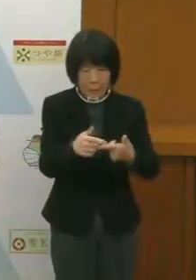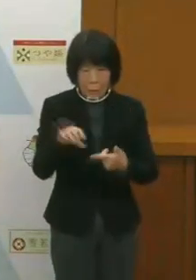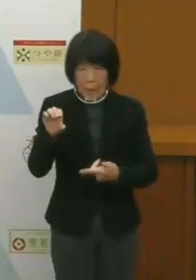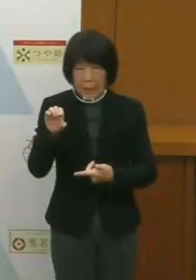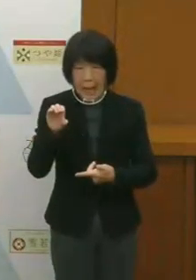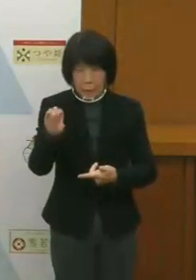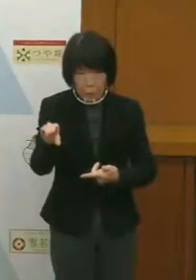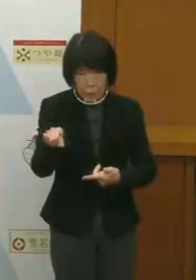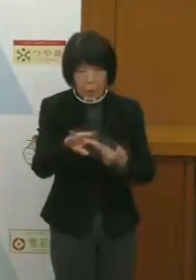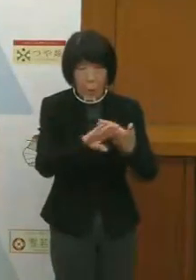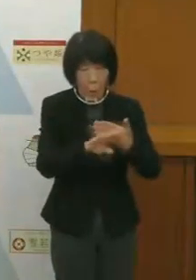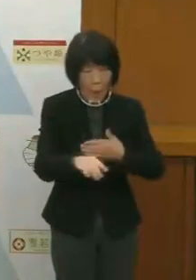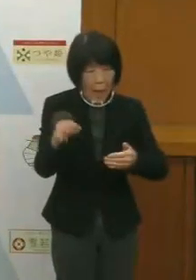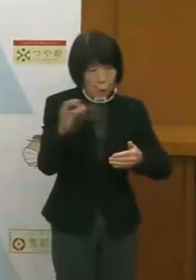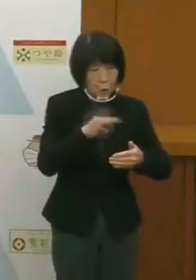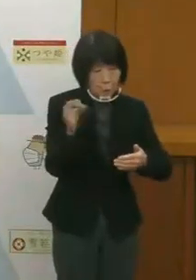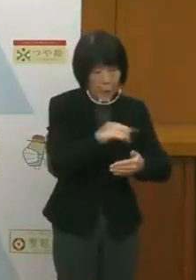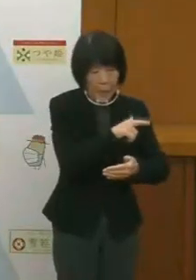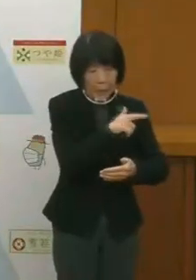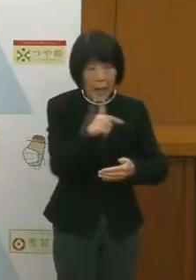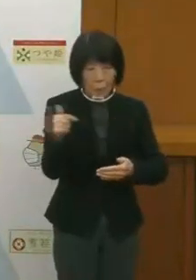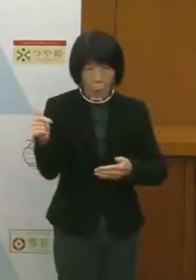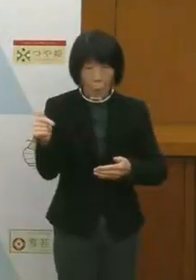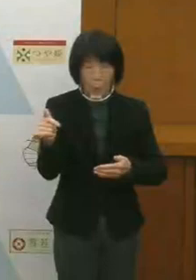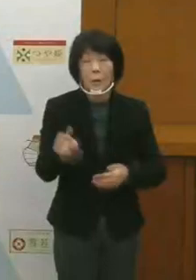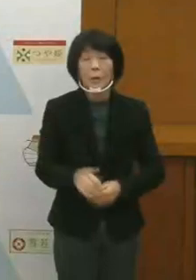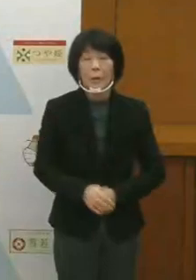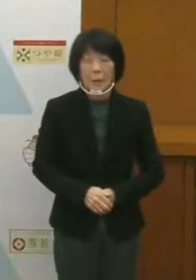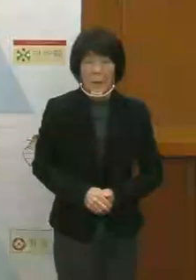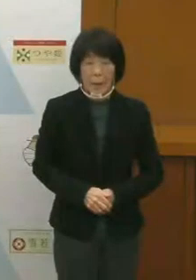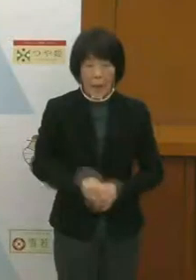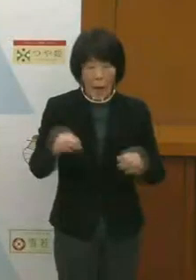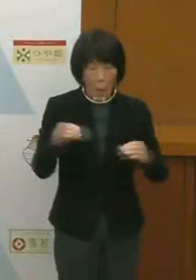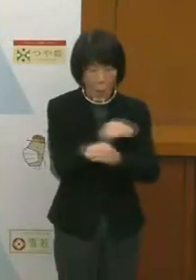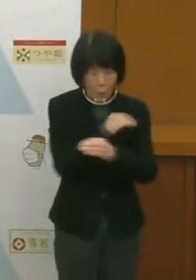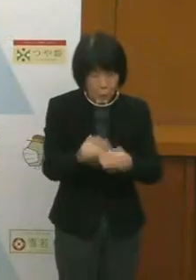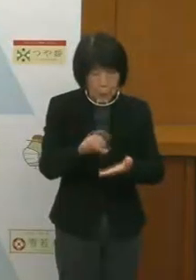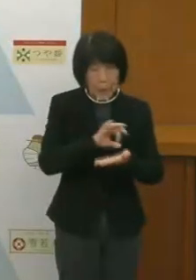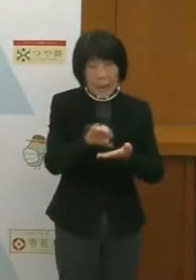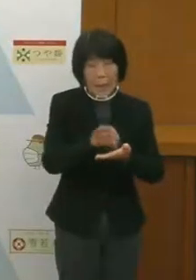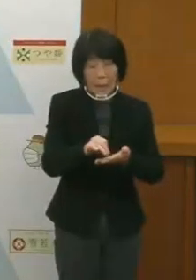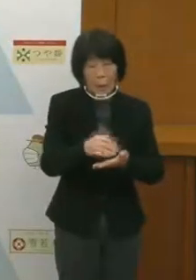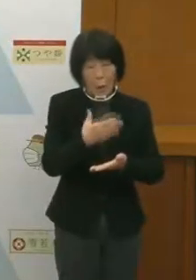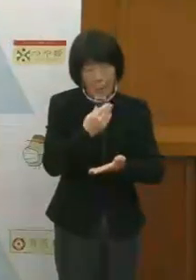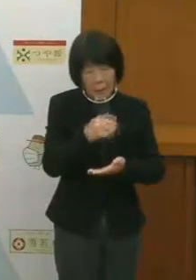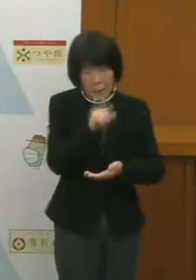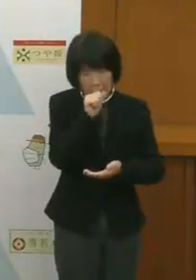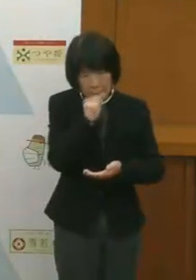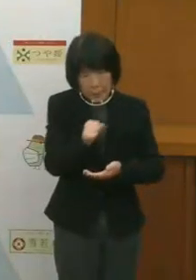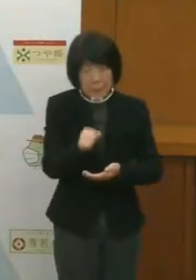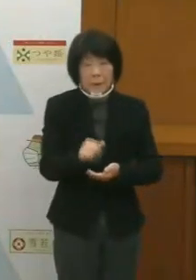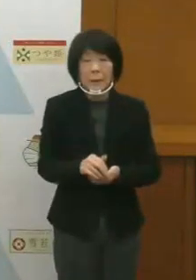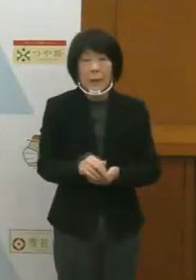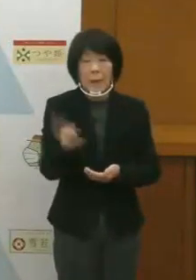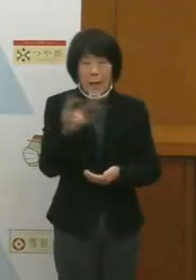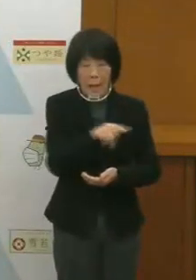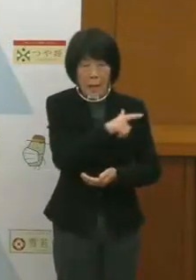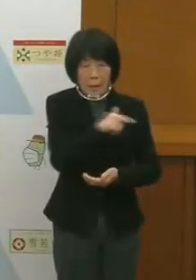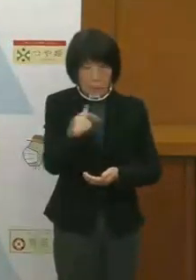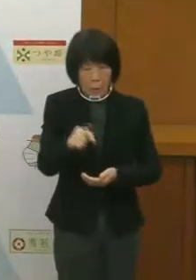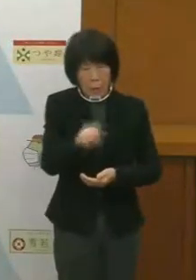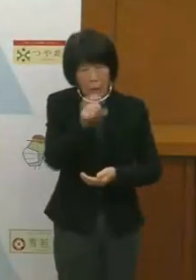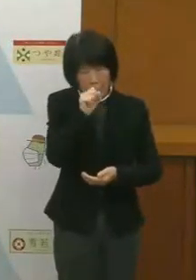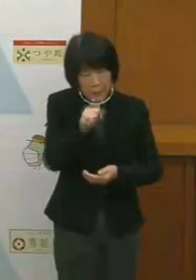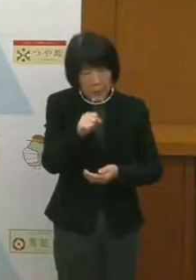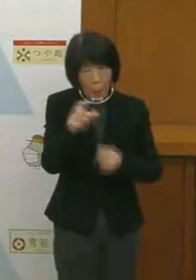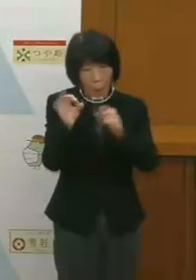シーのほか、スーパーやホームセンターなど交通や買い物などの利便性に配慮したさまざまな特